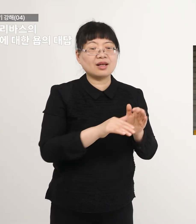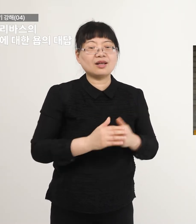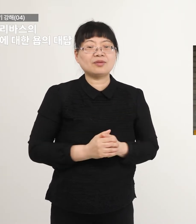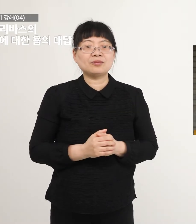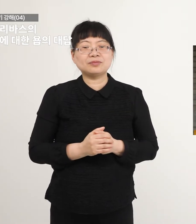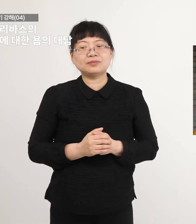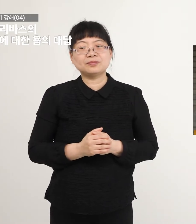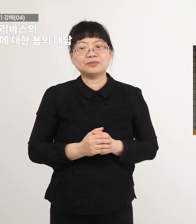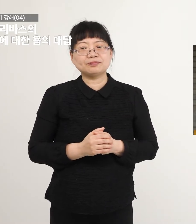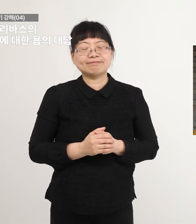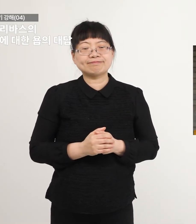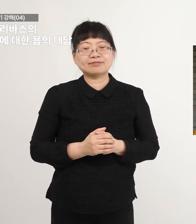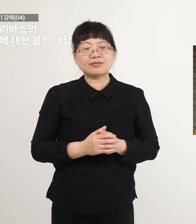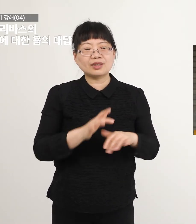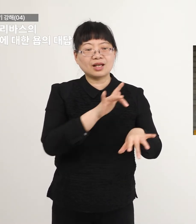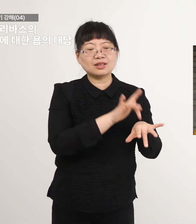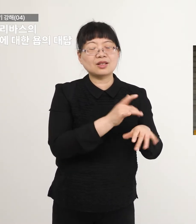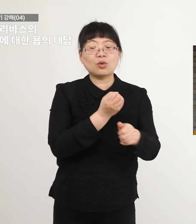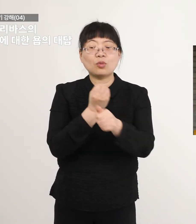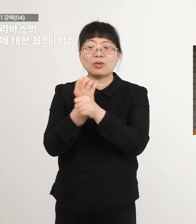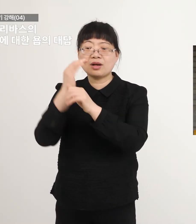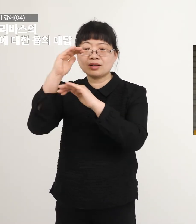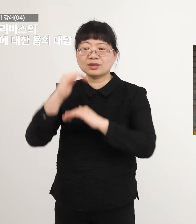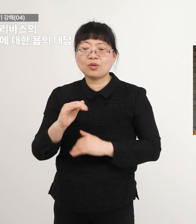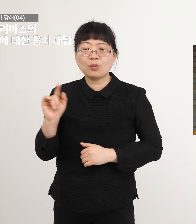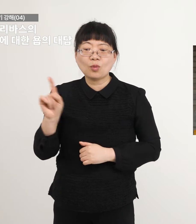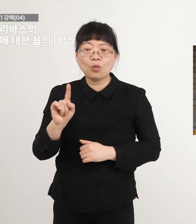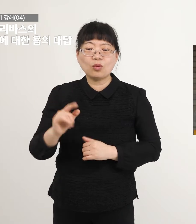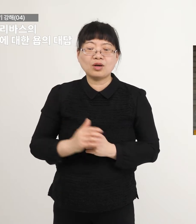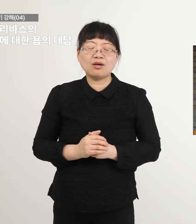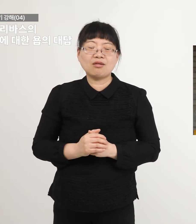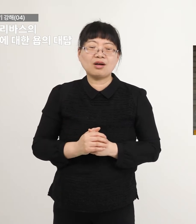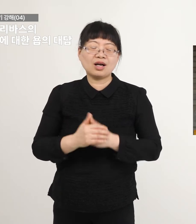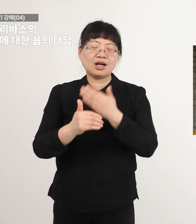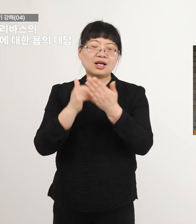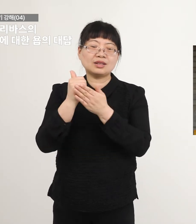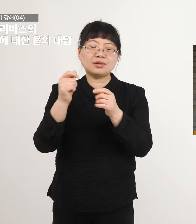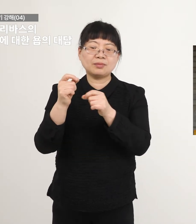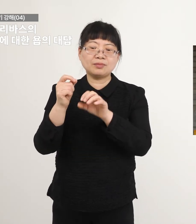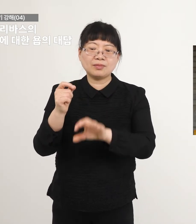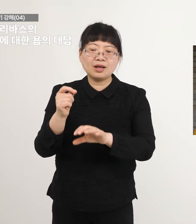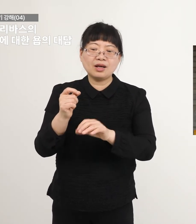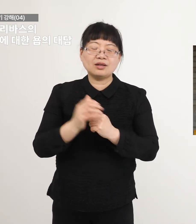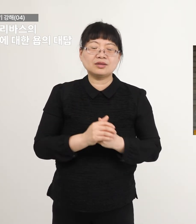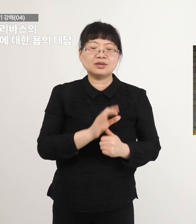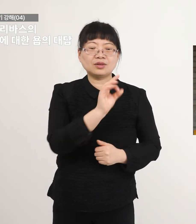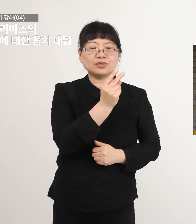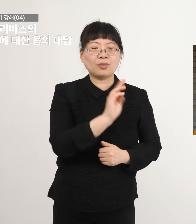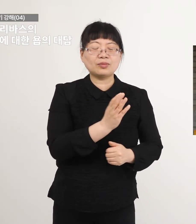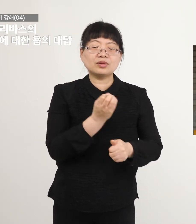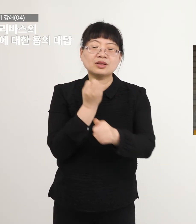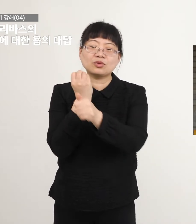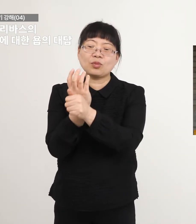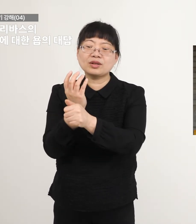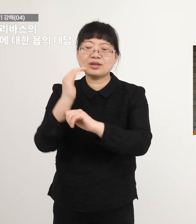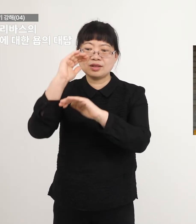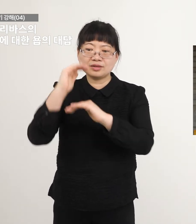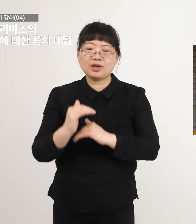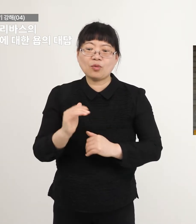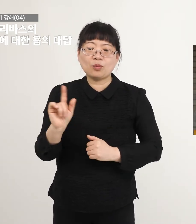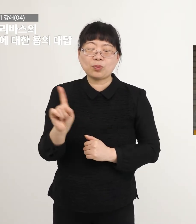사탄이 고발했던 내용이 뭡니까? 하나님 앞에 욥을 기소했던 내용이